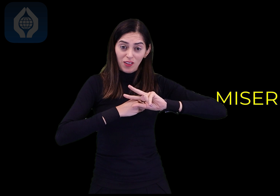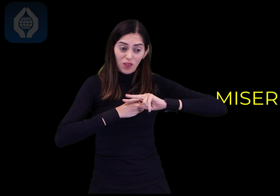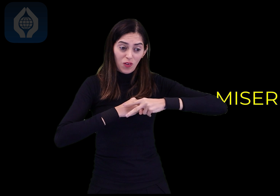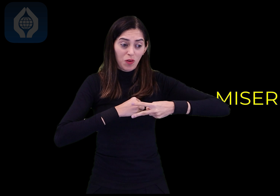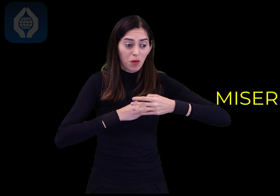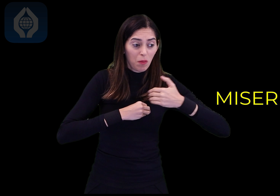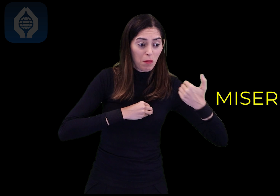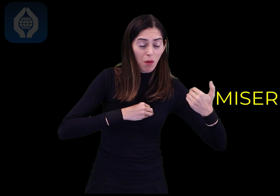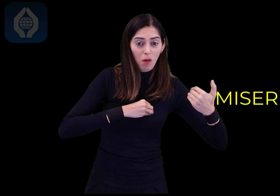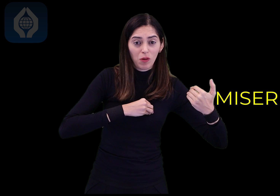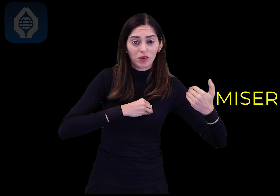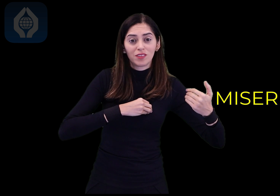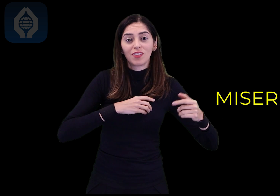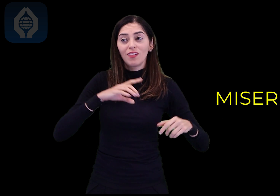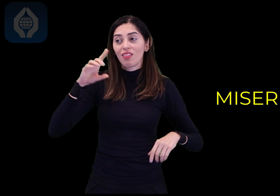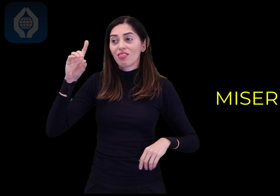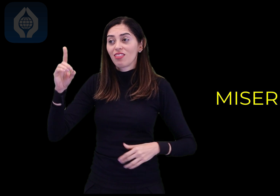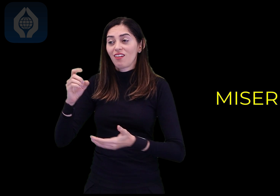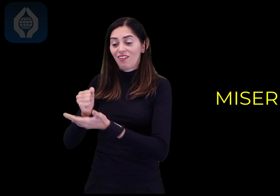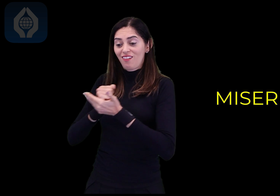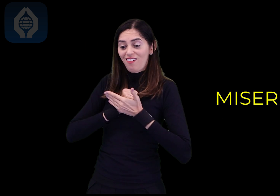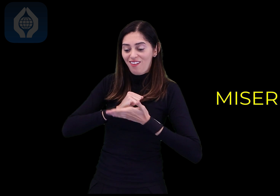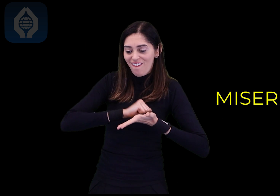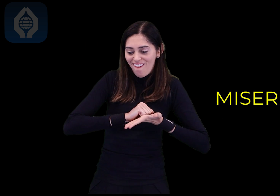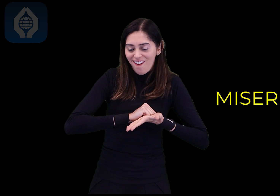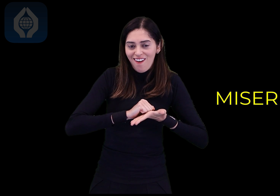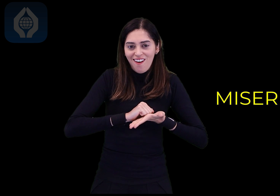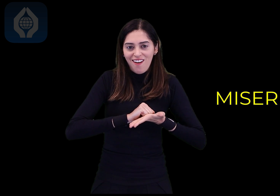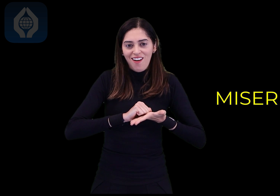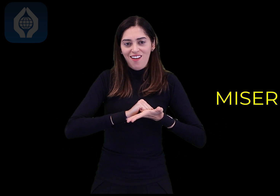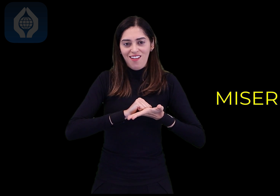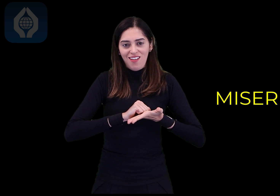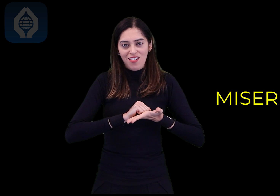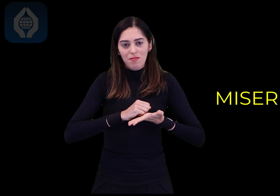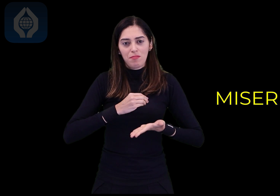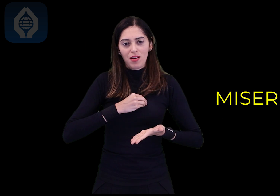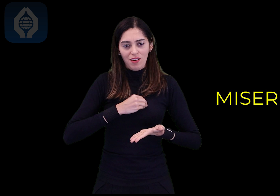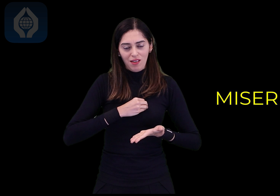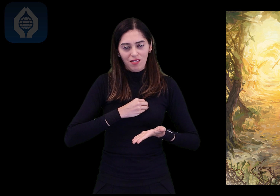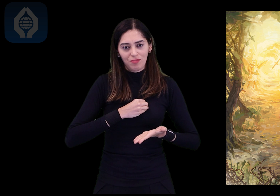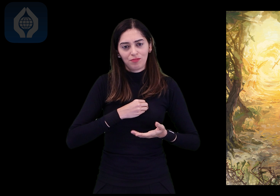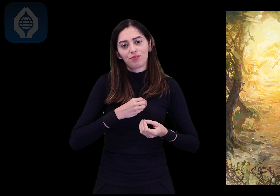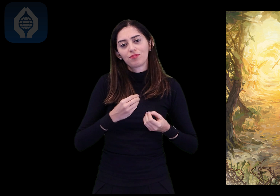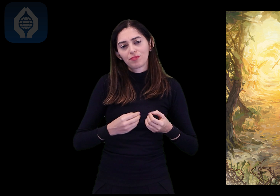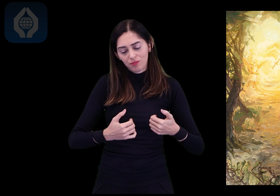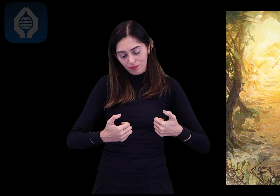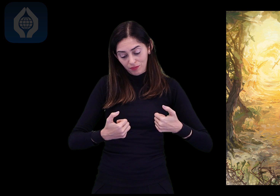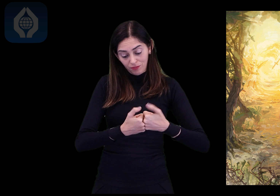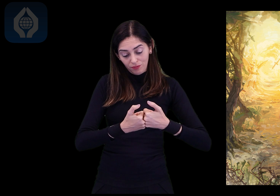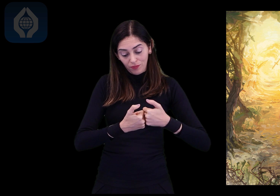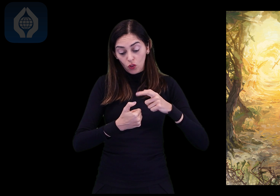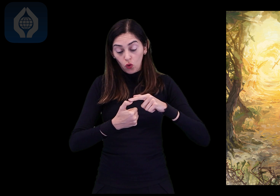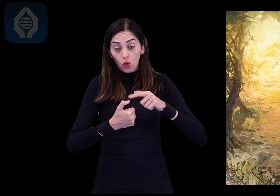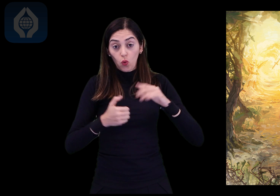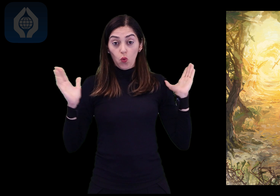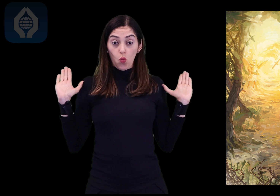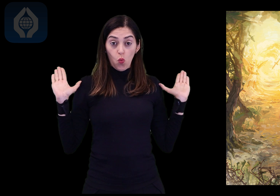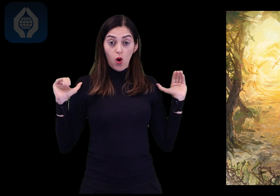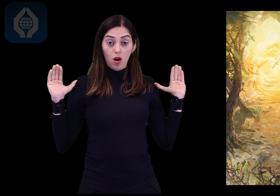2 querubins de ouro, um em cada extremidade do propiciatório. Êxodo 25, 18.